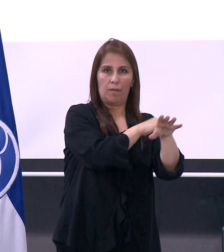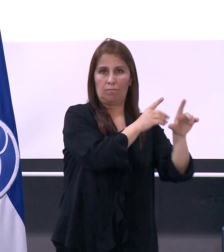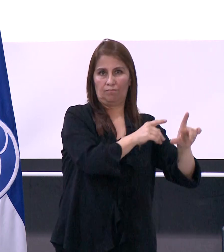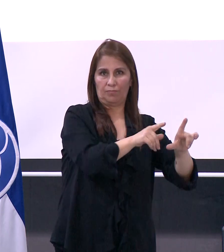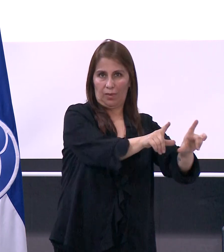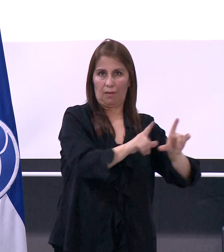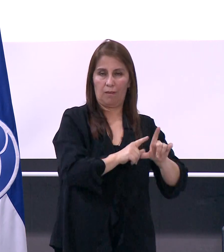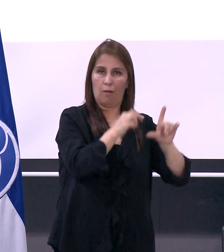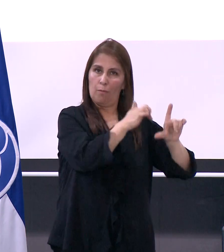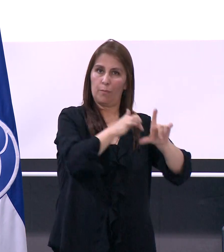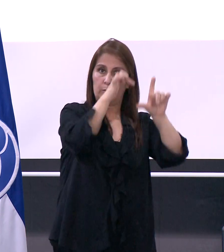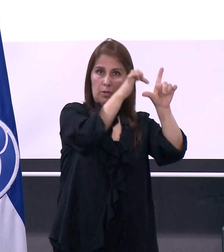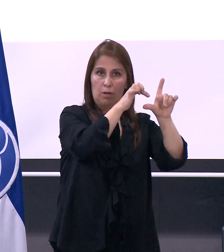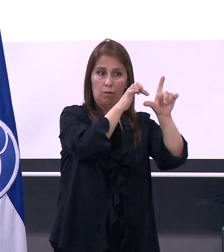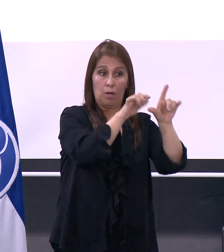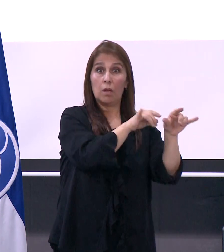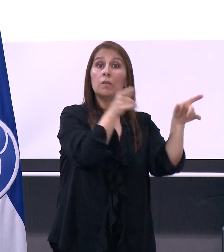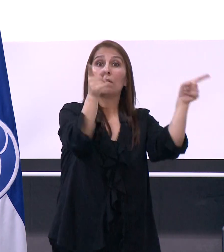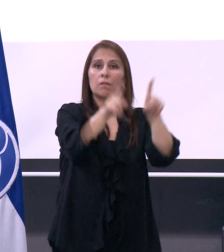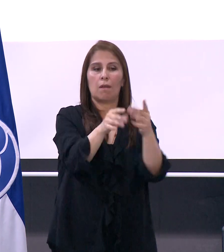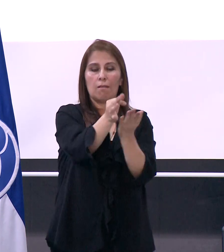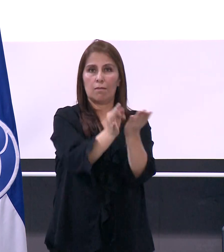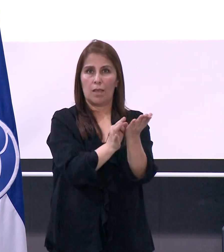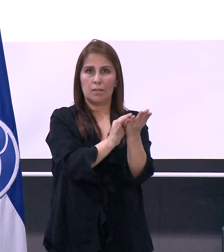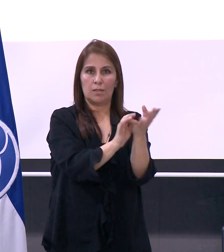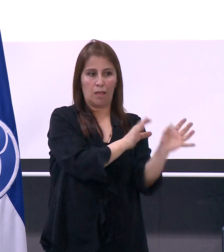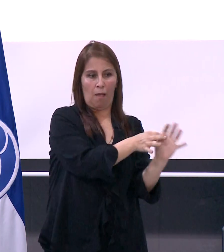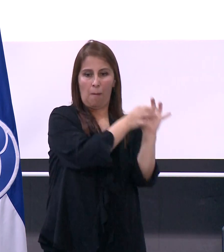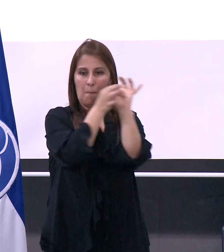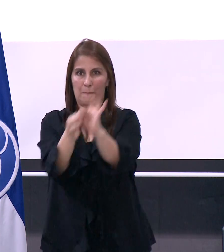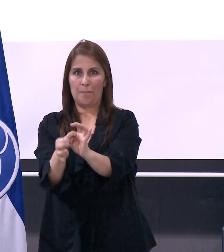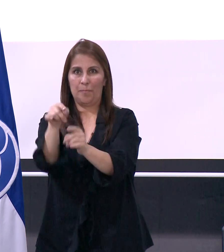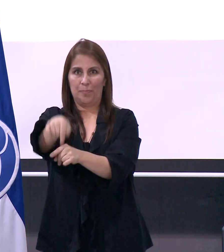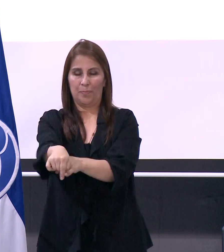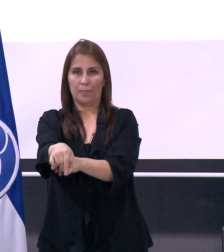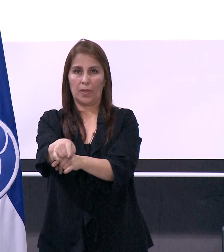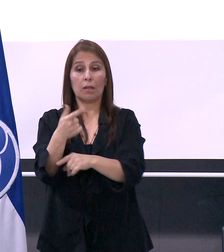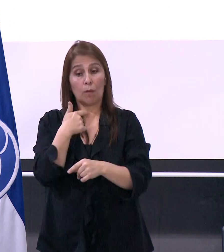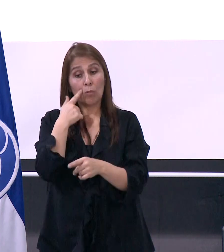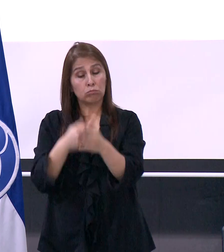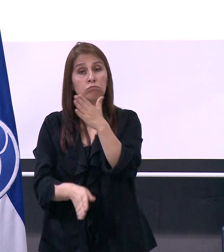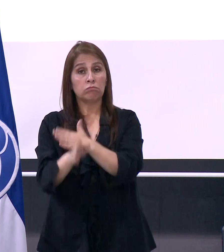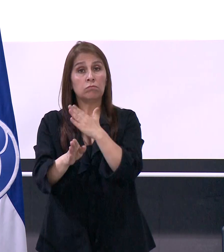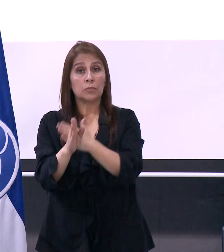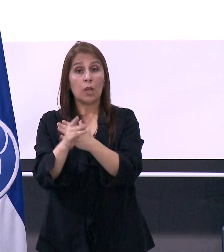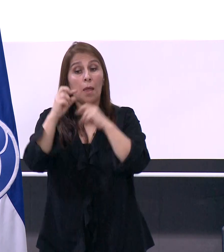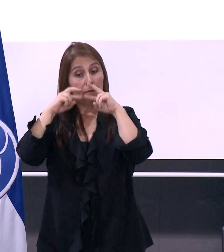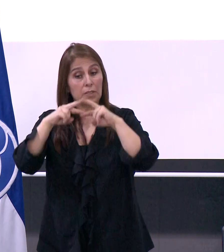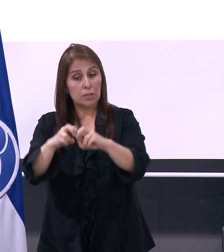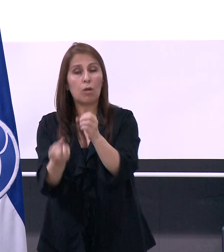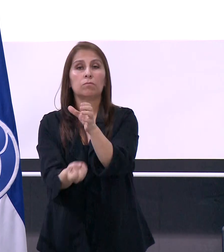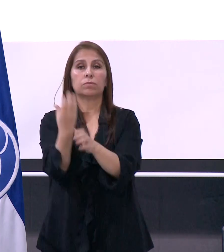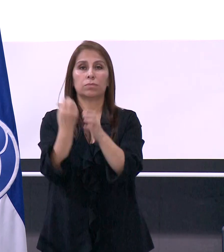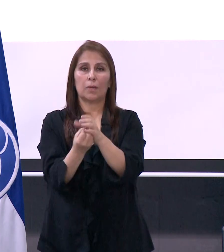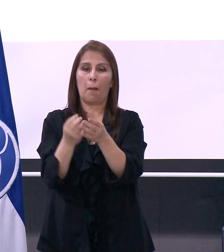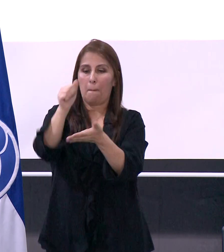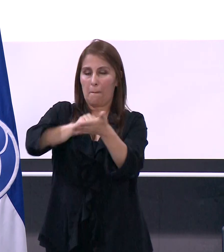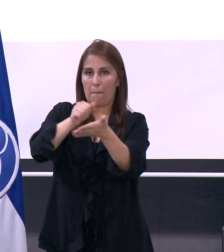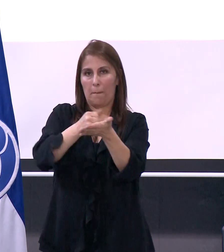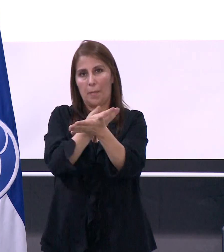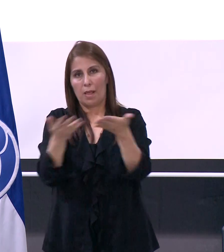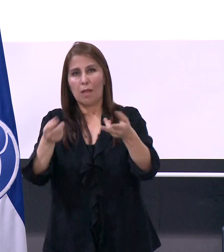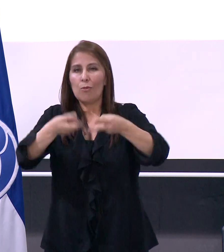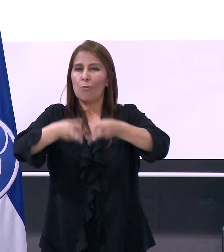incluyendo las tesis de los estudiantes se mantuvo la intención de producir desde la investigación materiales e innovaciones educativas